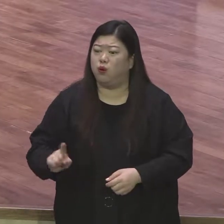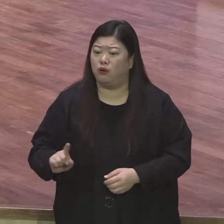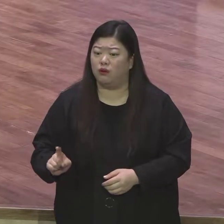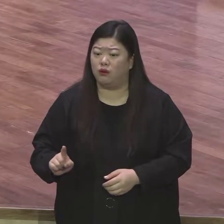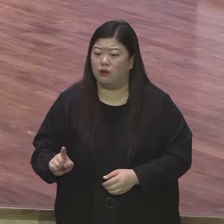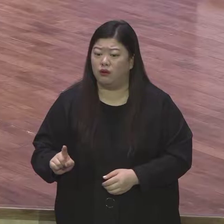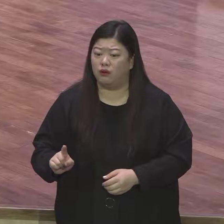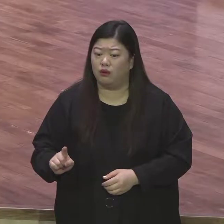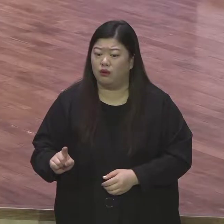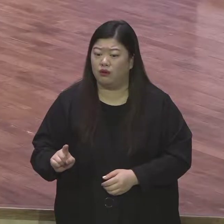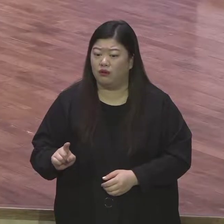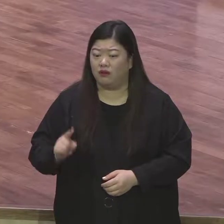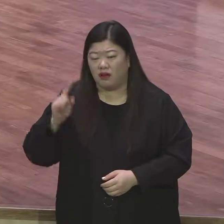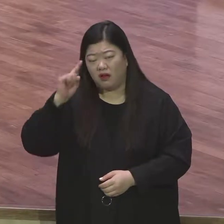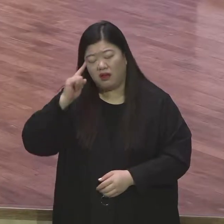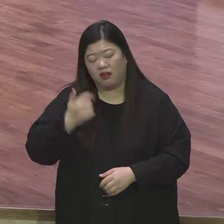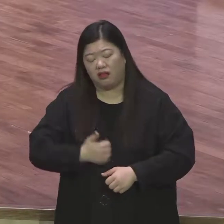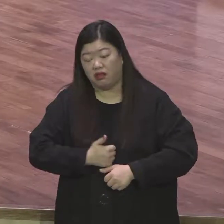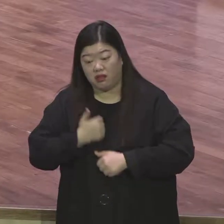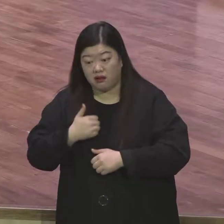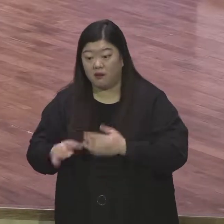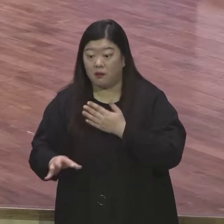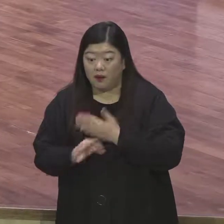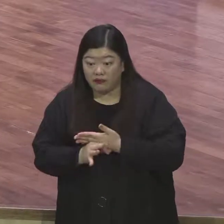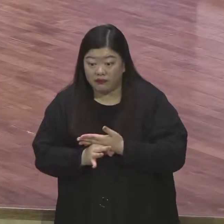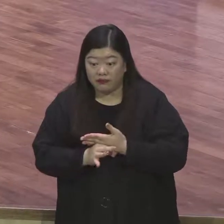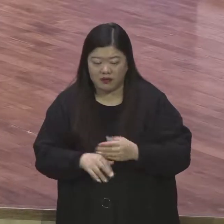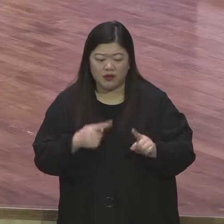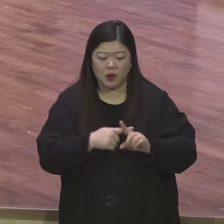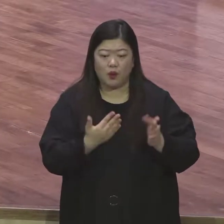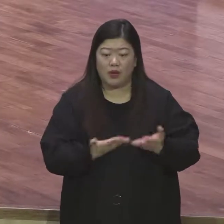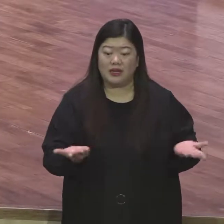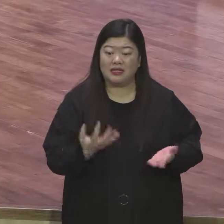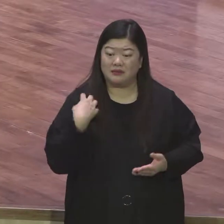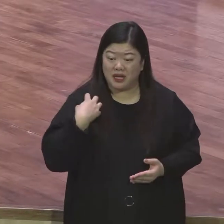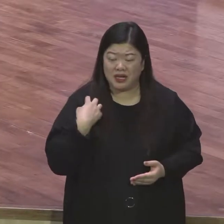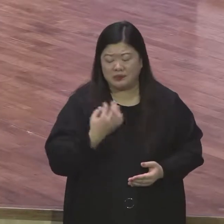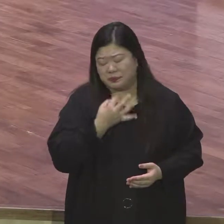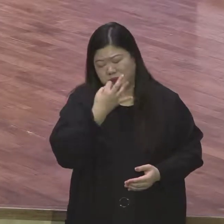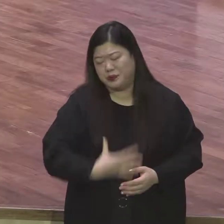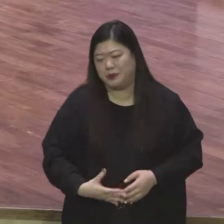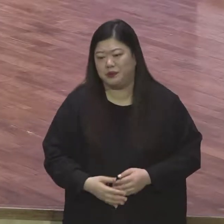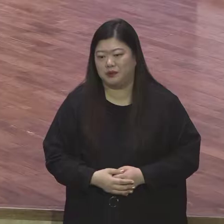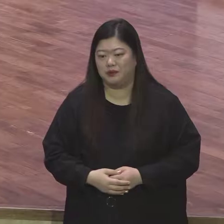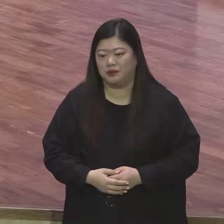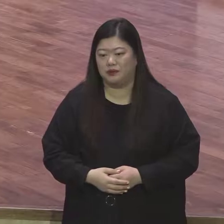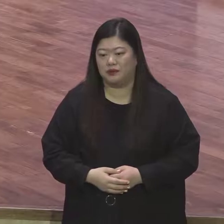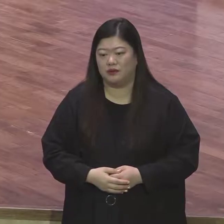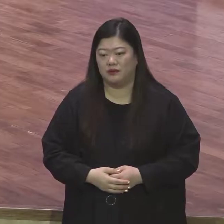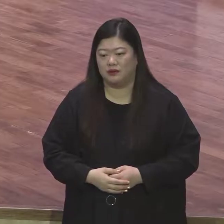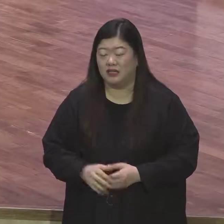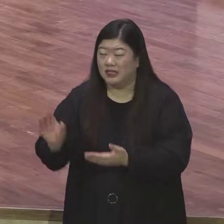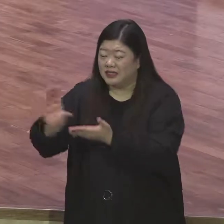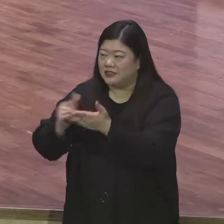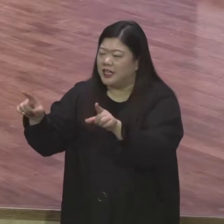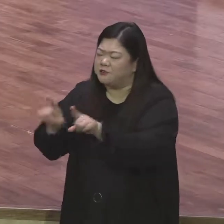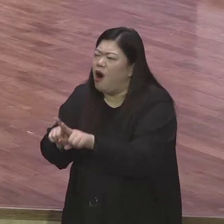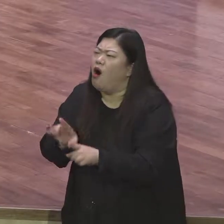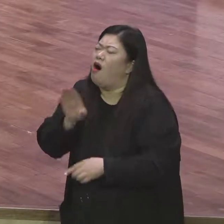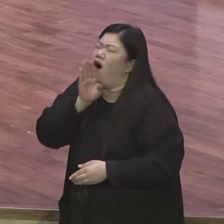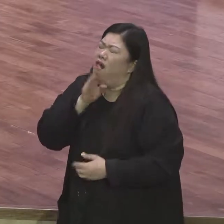직분 감당할 수가 없지요. 직분 따라 시간 내어 헌신할 이유를 못 찾지요.